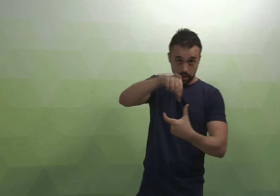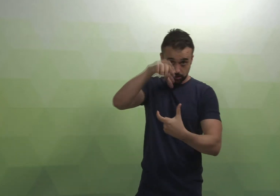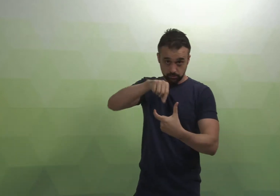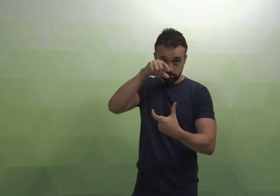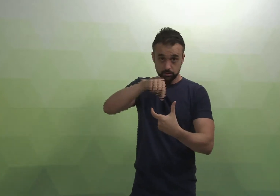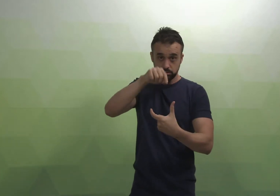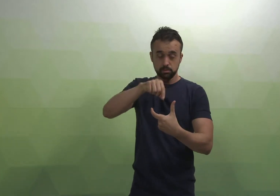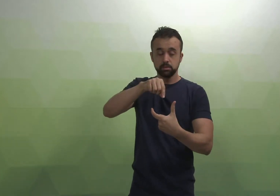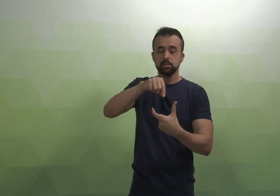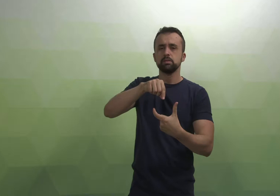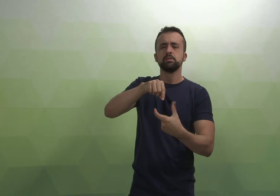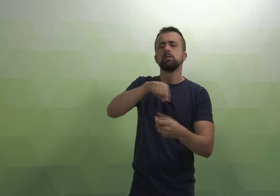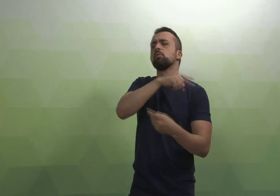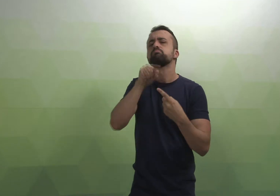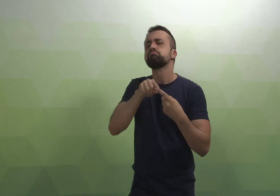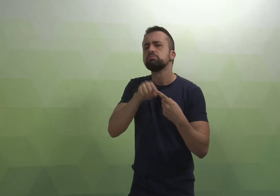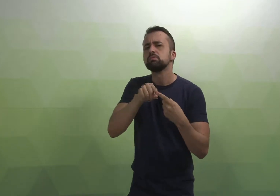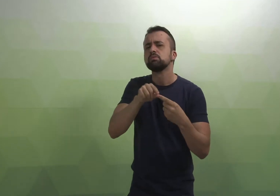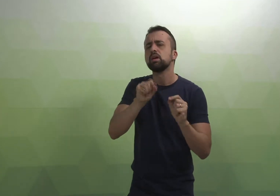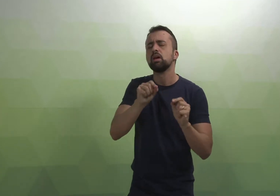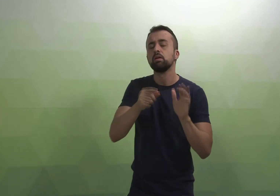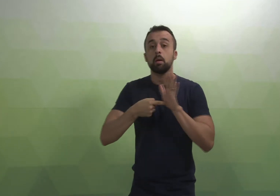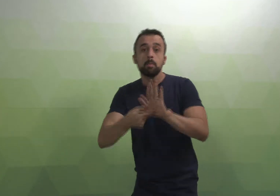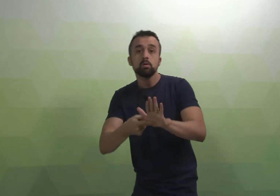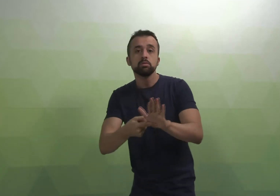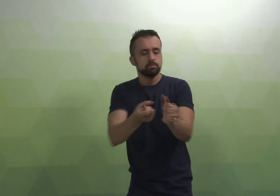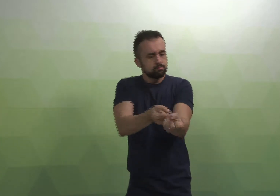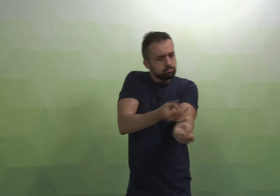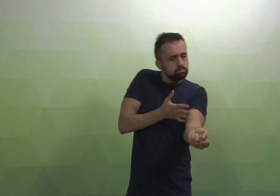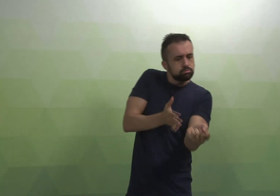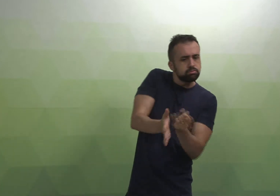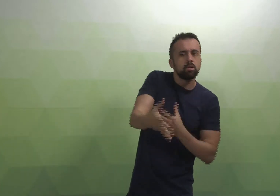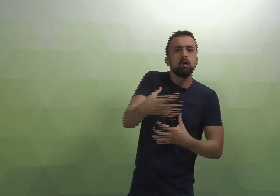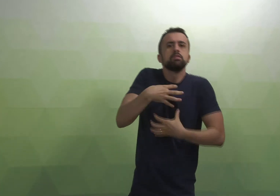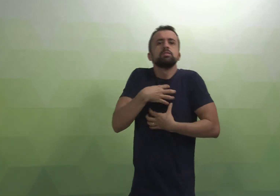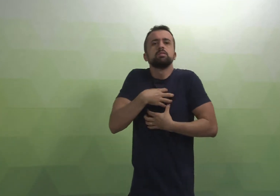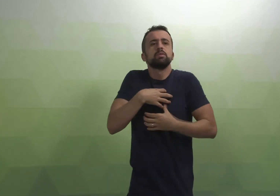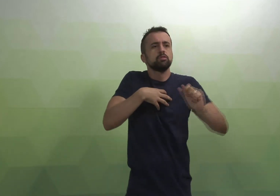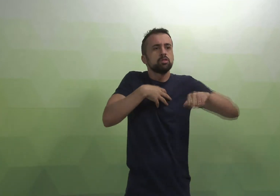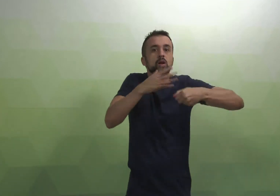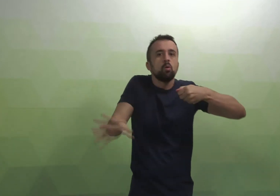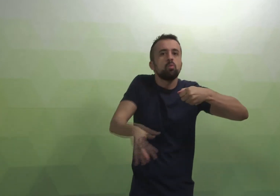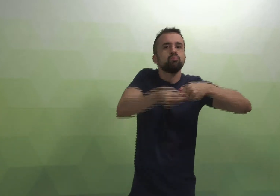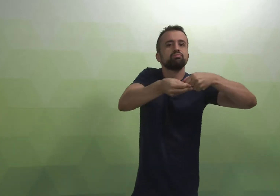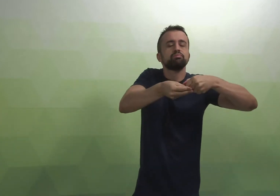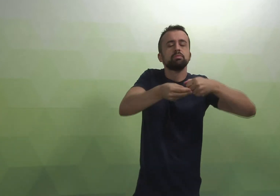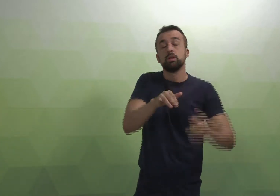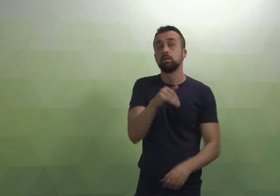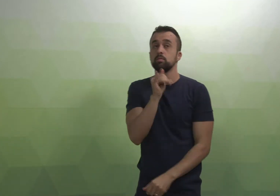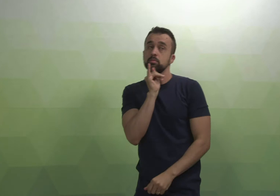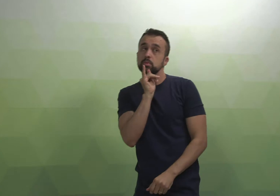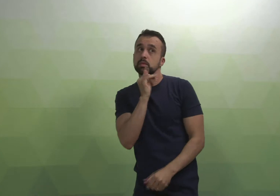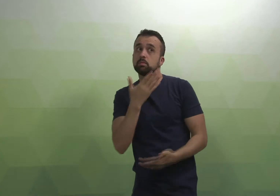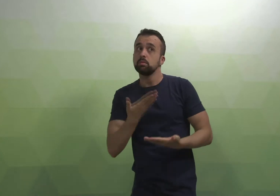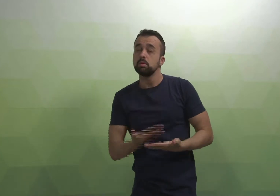As expressões não manuais lexicais são usadas para demonstrar sentimento em complemento ao